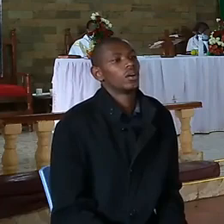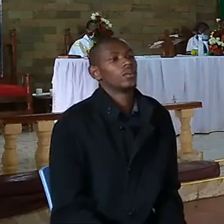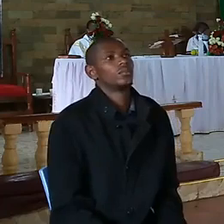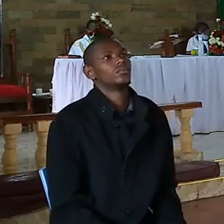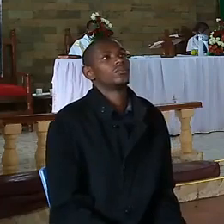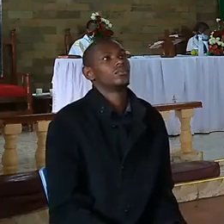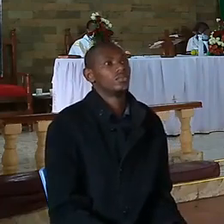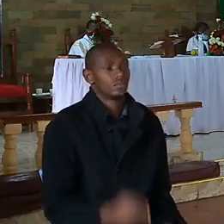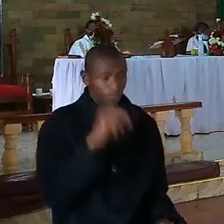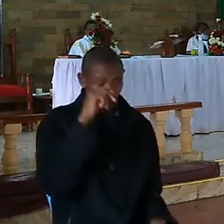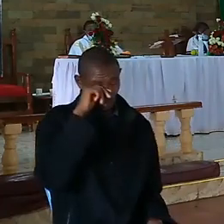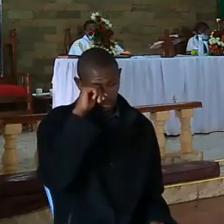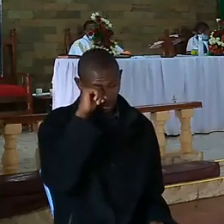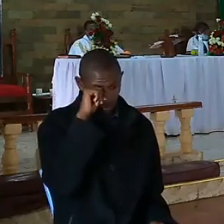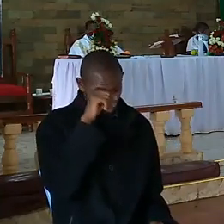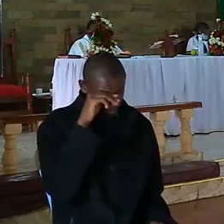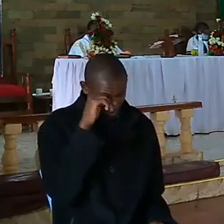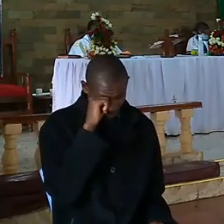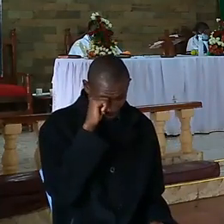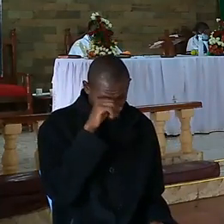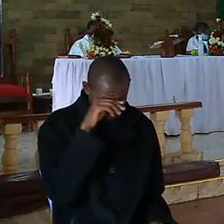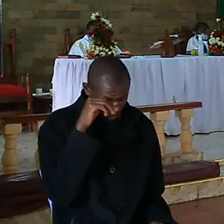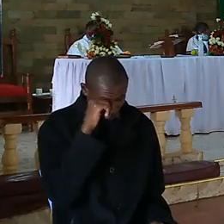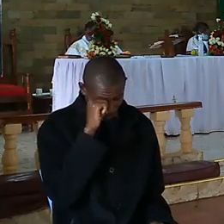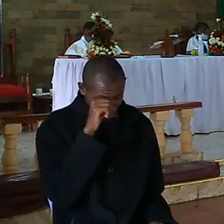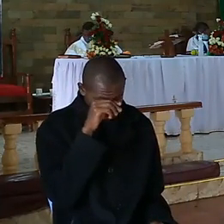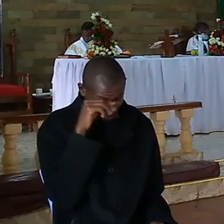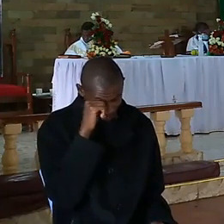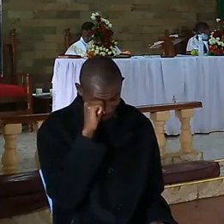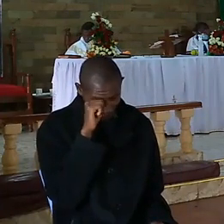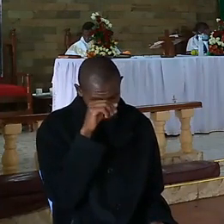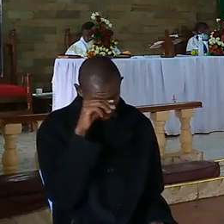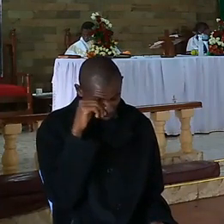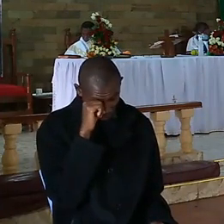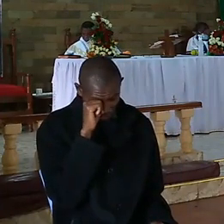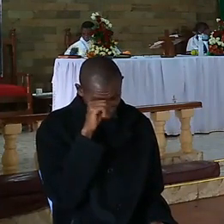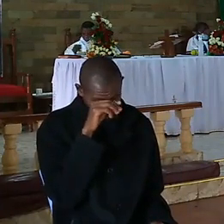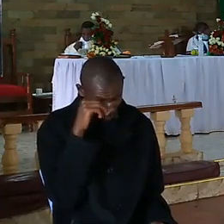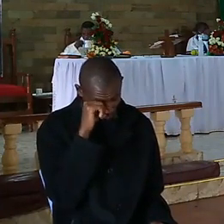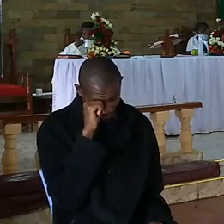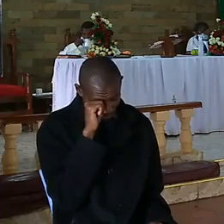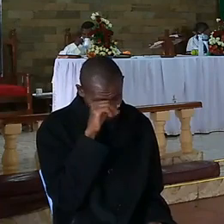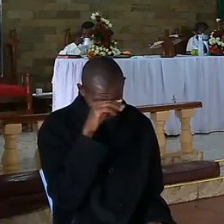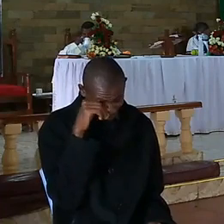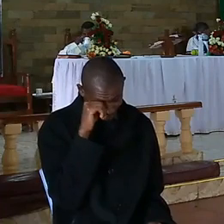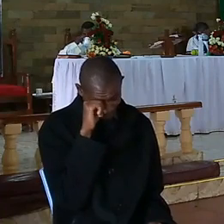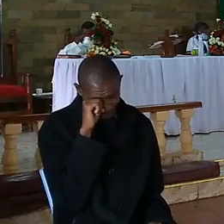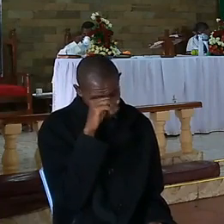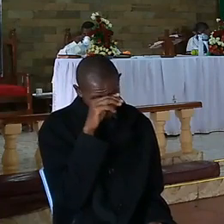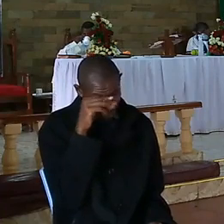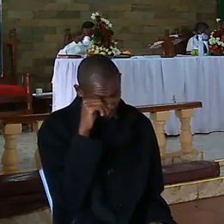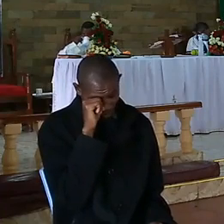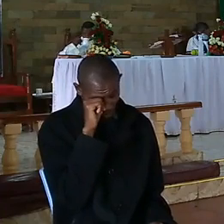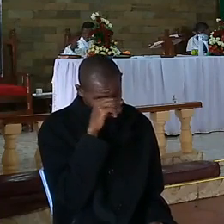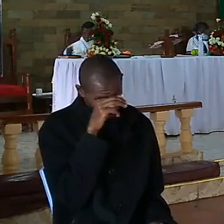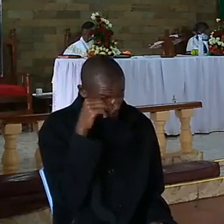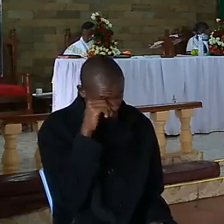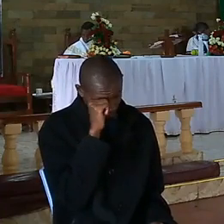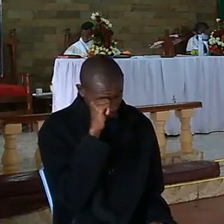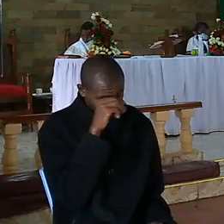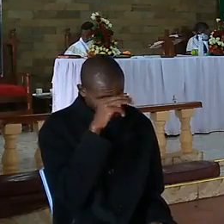ugatoberera no haha tutikuona Kristo agitoberera tondu ni ari hinya iguru ri maundu mothe na koguo